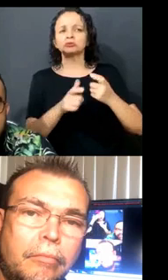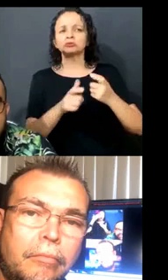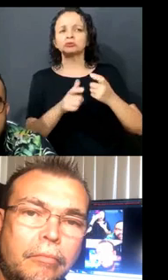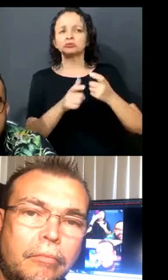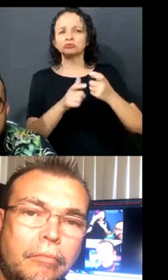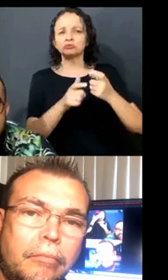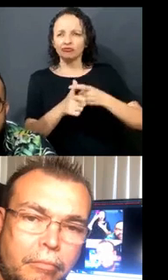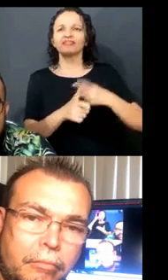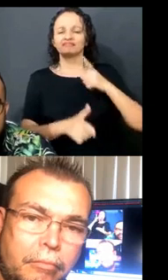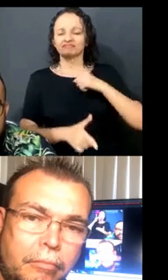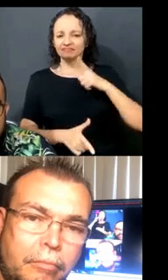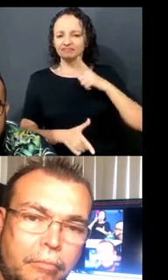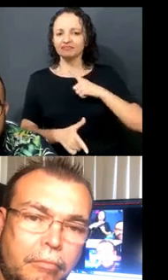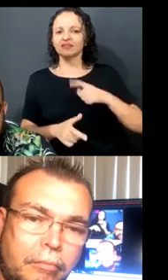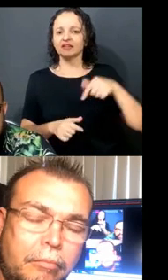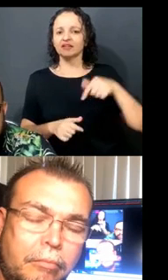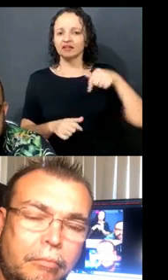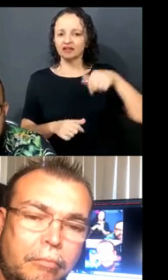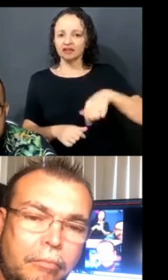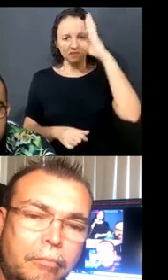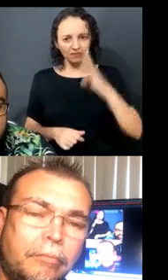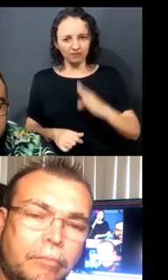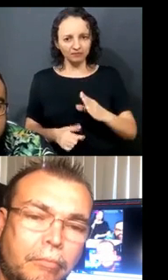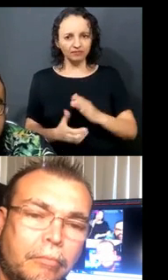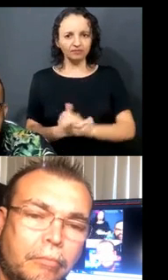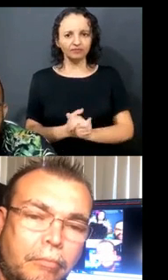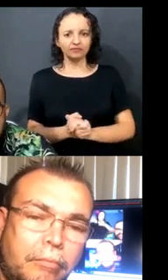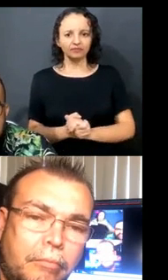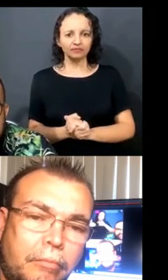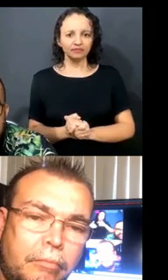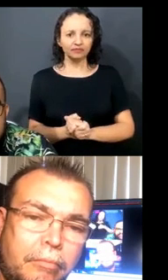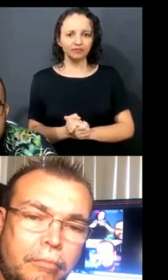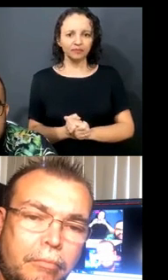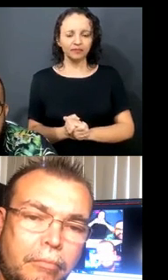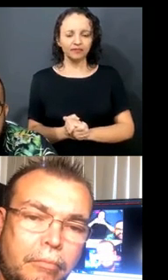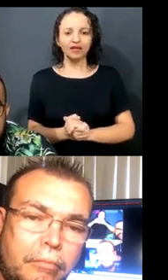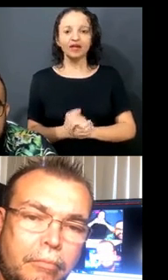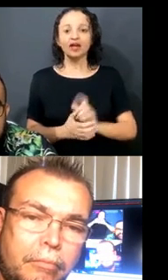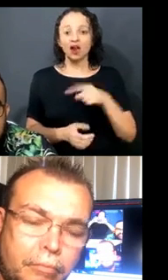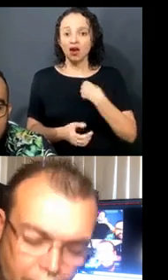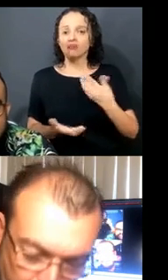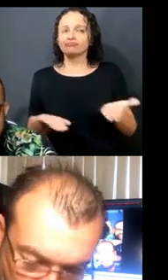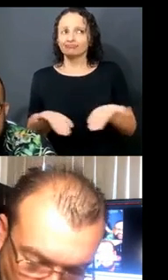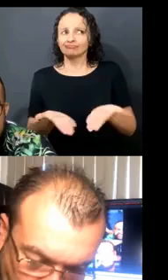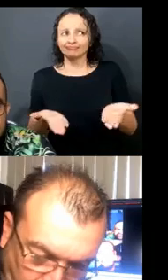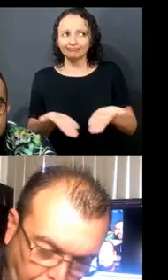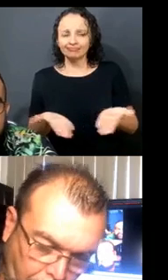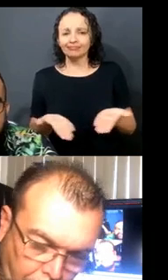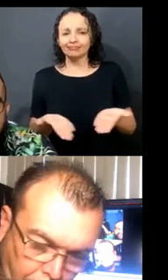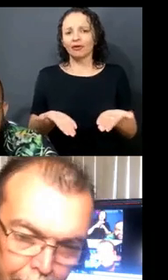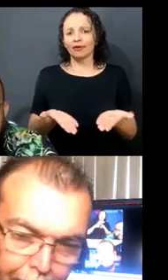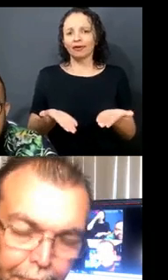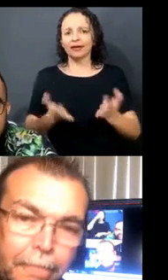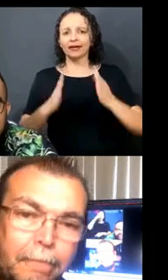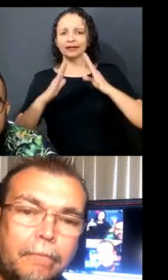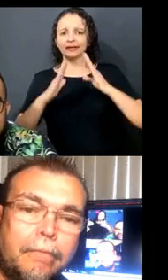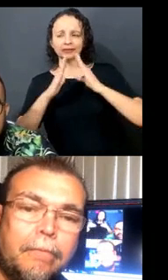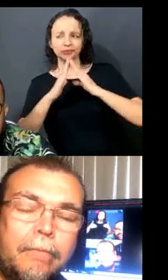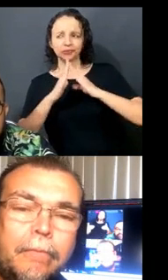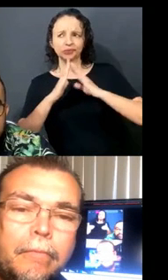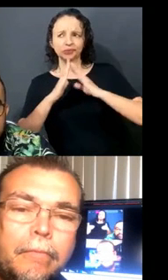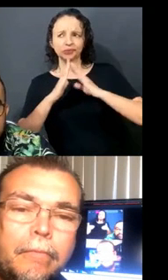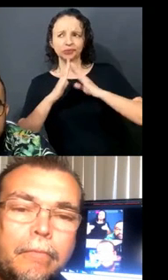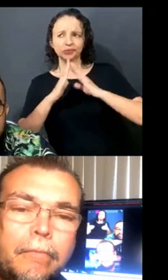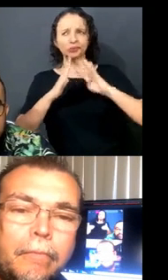na questão do evangelho aqui na nossa pátria, não é? Estamos nesses momentos de quarentena,